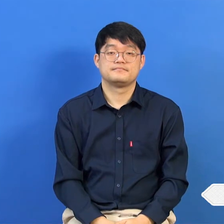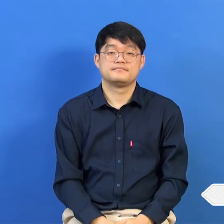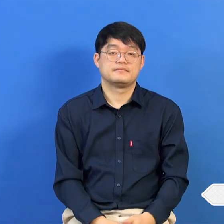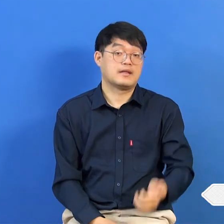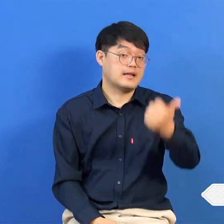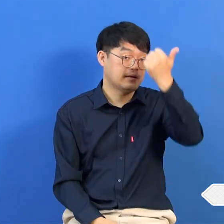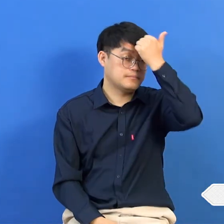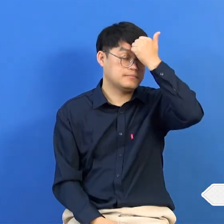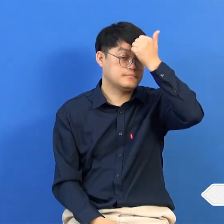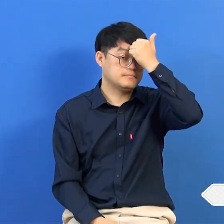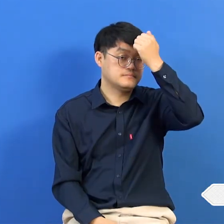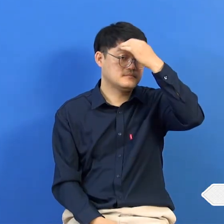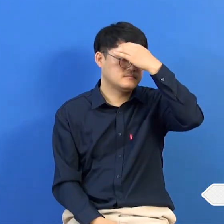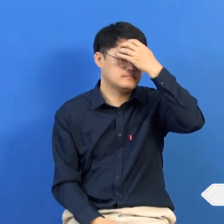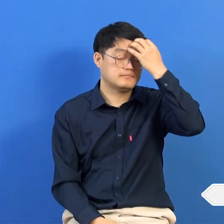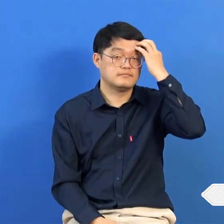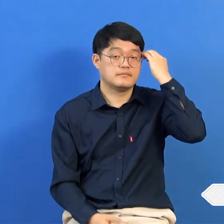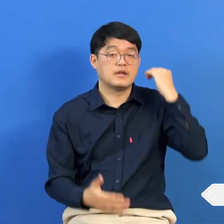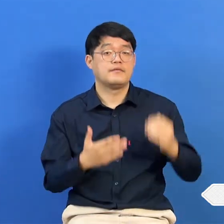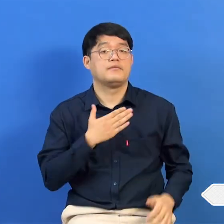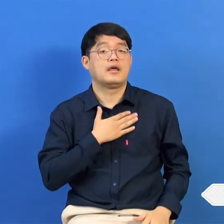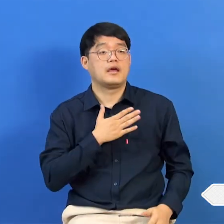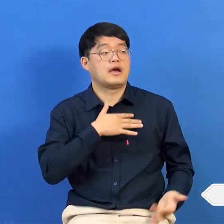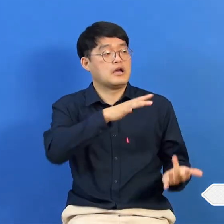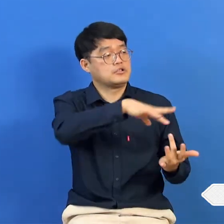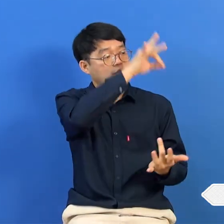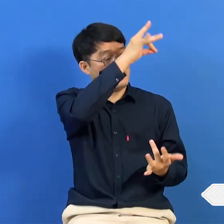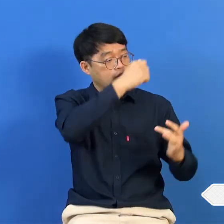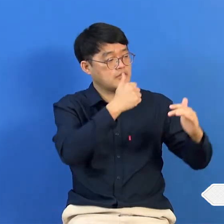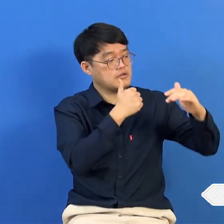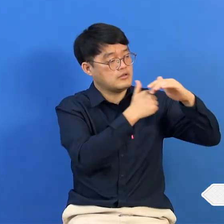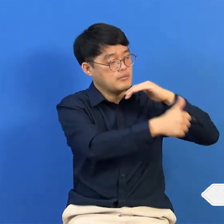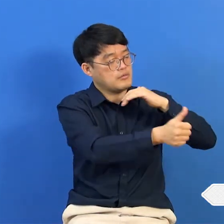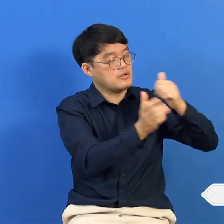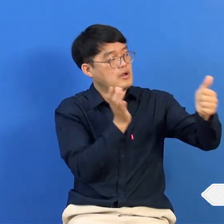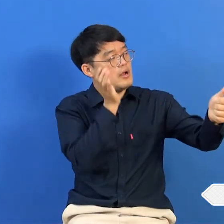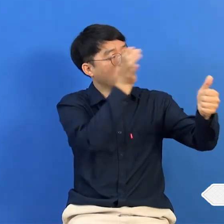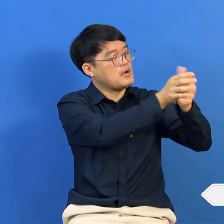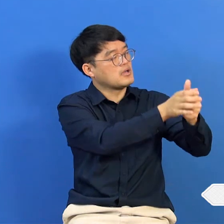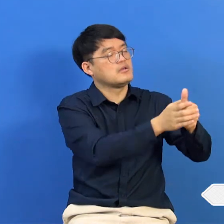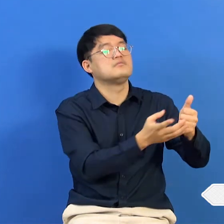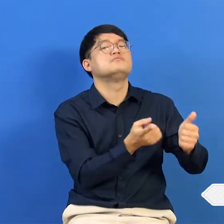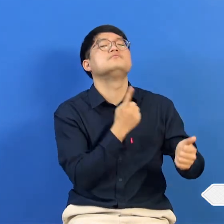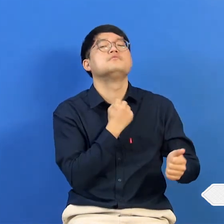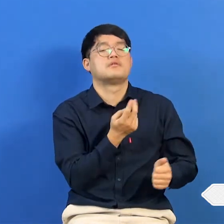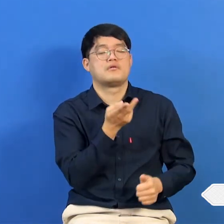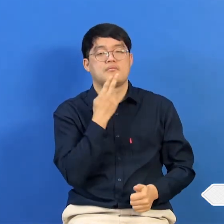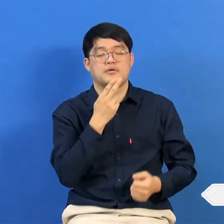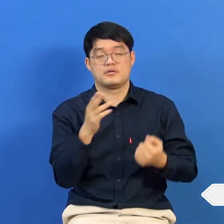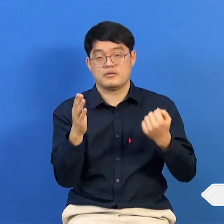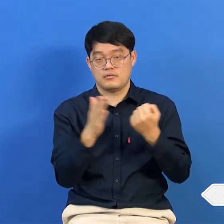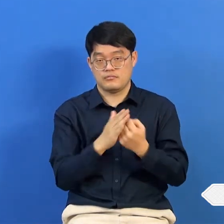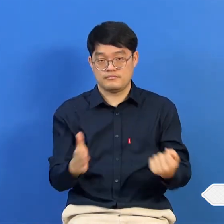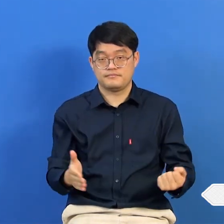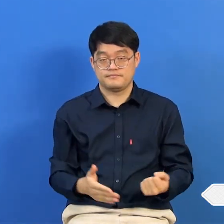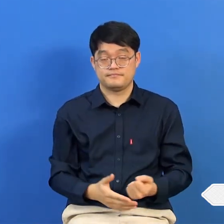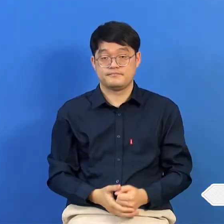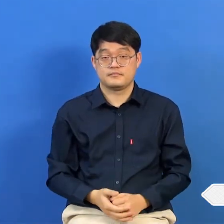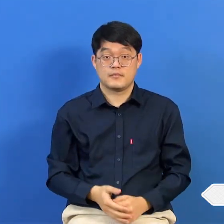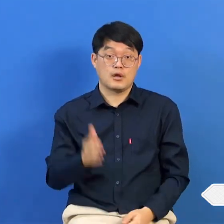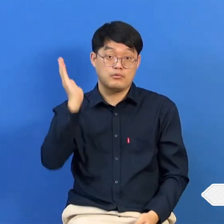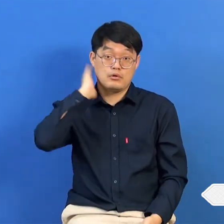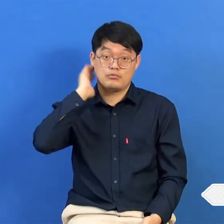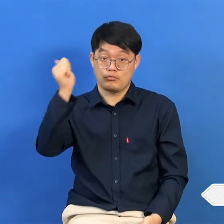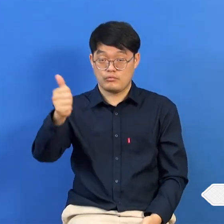아담은 내가 선택을 해서 대표자로 세운 적이 없다, 그것 때문이죠.